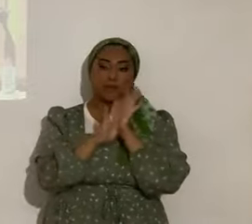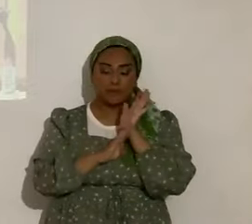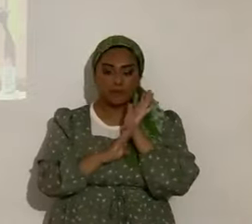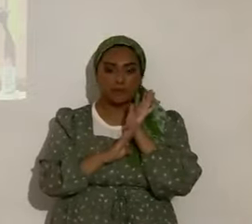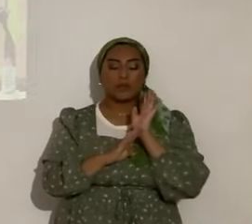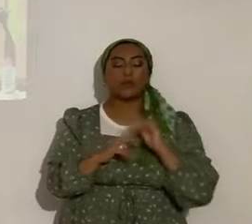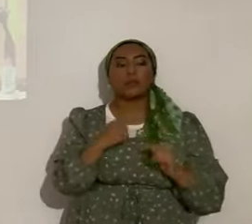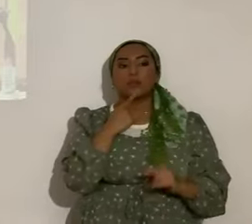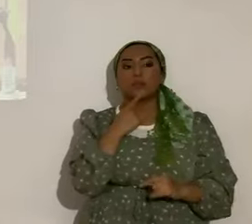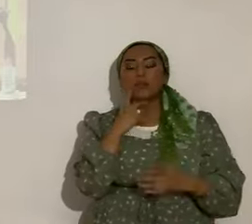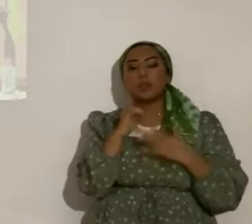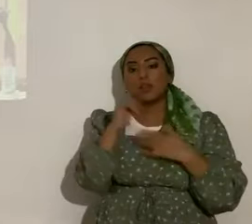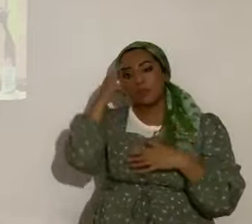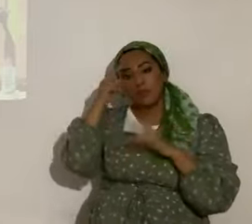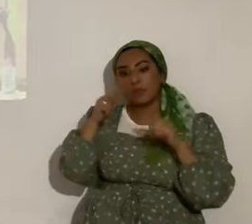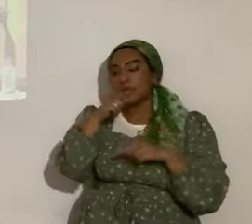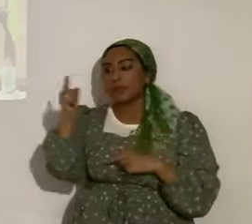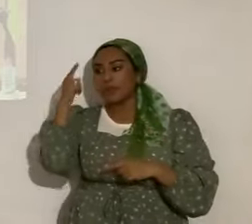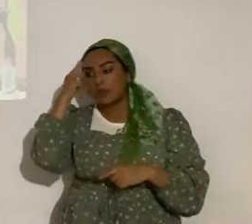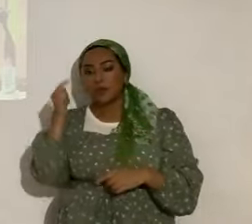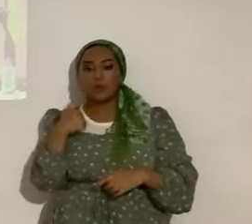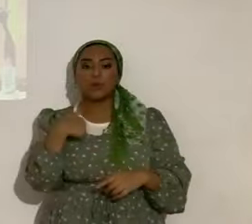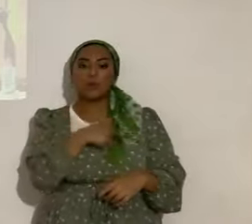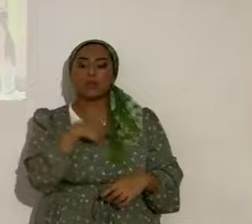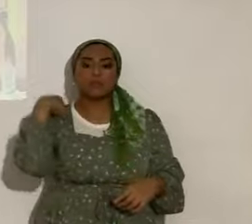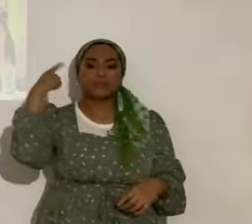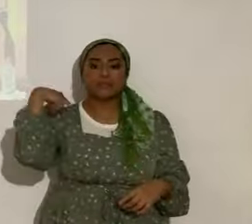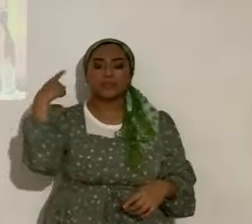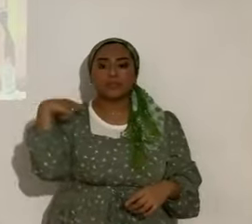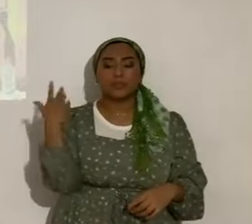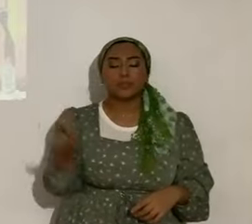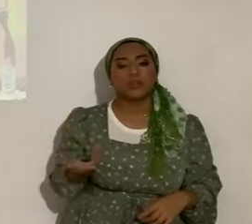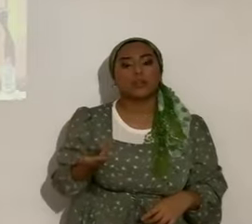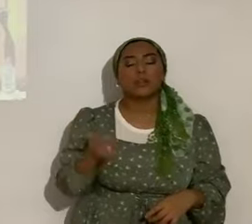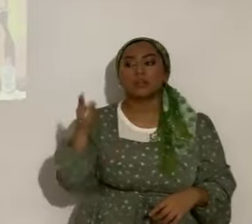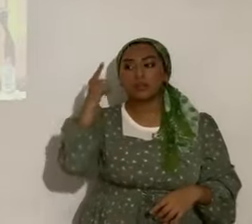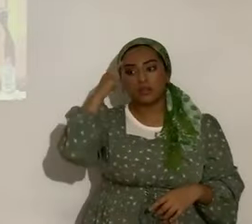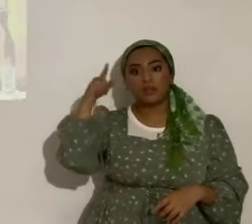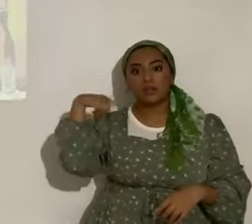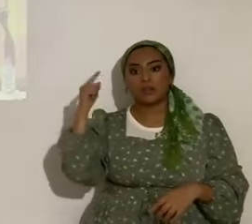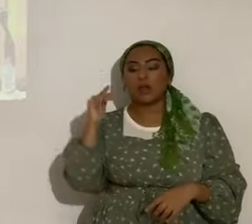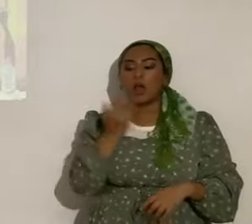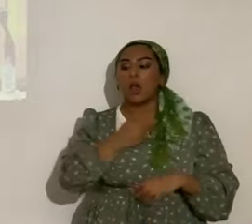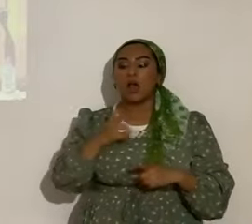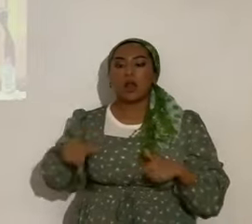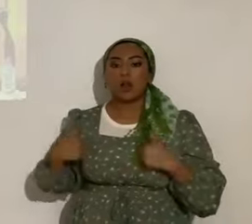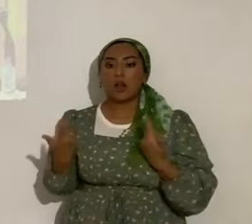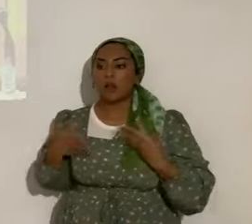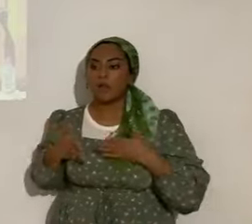el Tanaj, que para la gente es locura. Es locura el modo de vivir